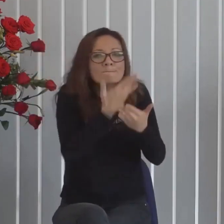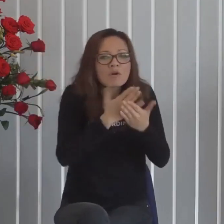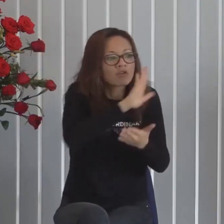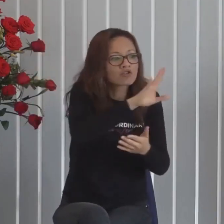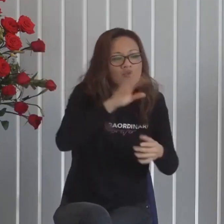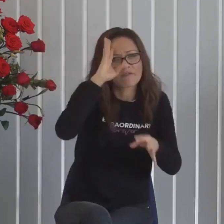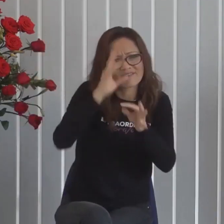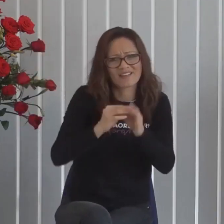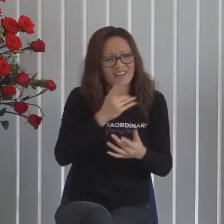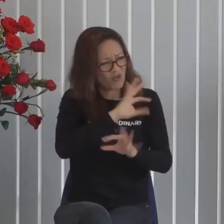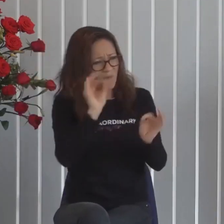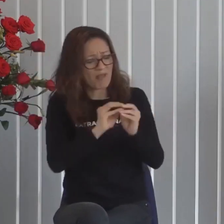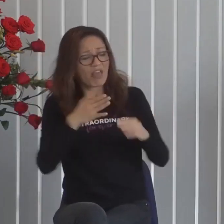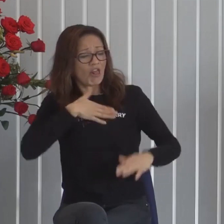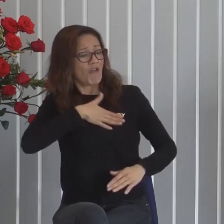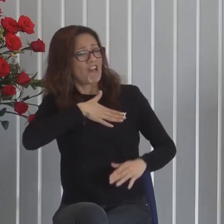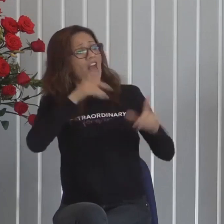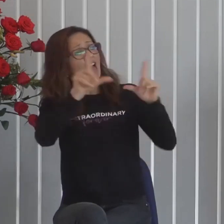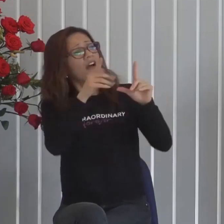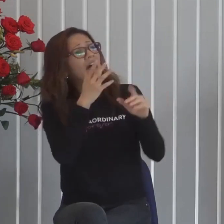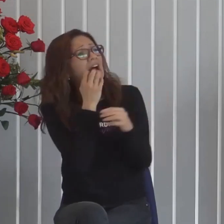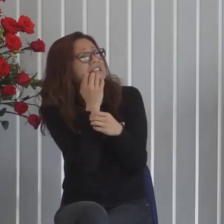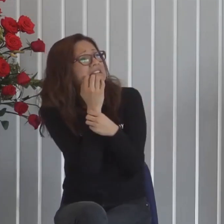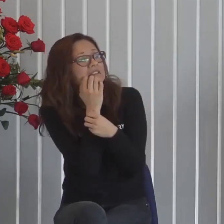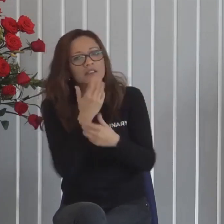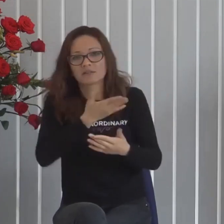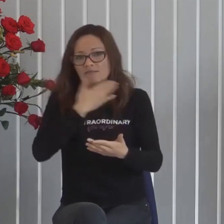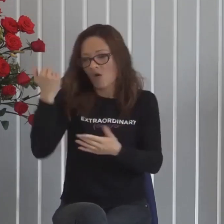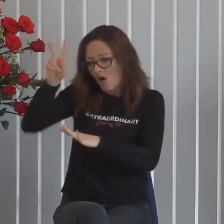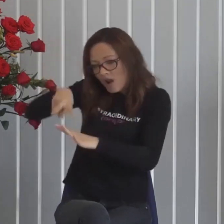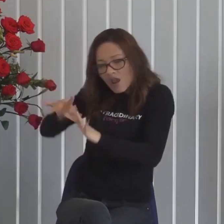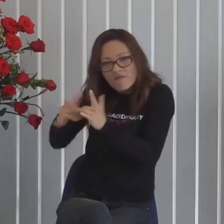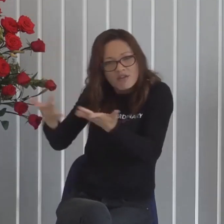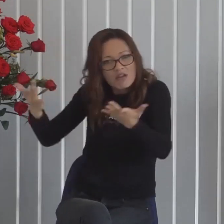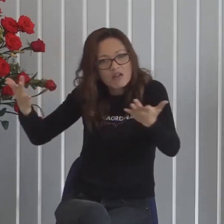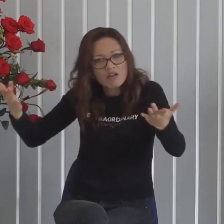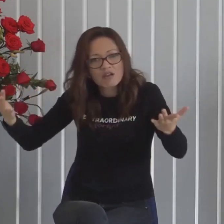Deje de estar viendo novelas. Póngase a leer la Biblia.